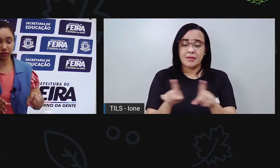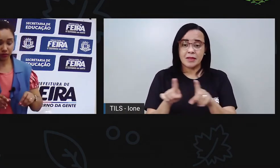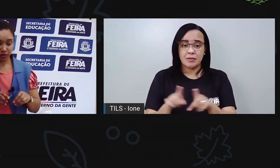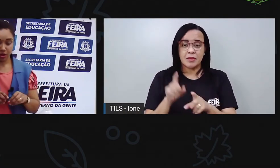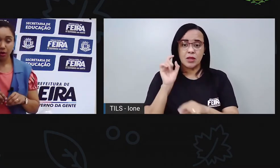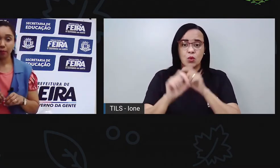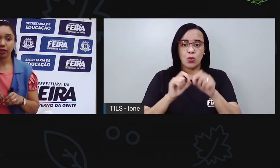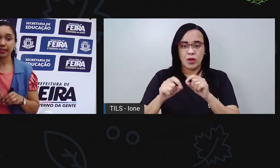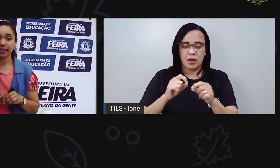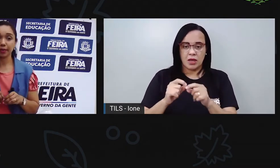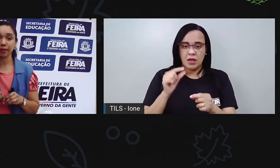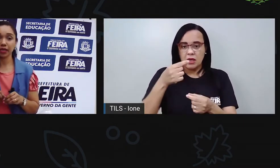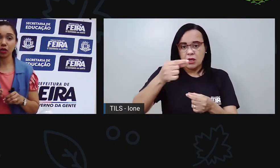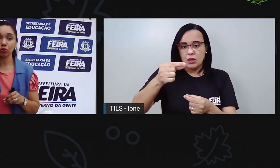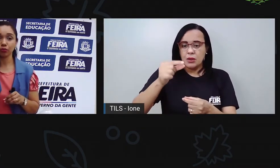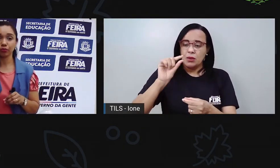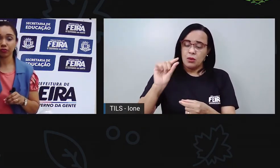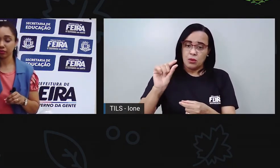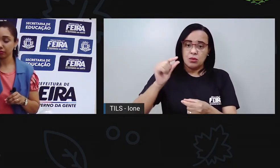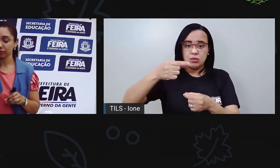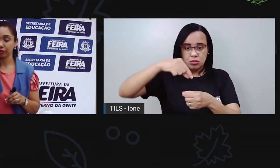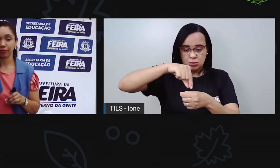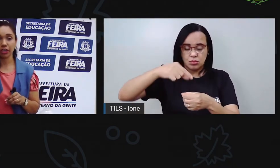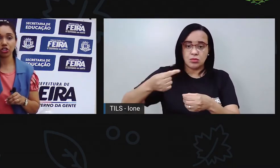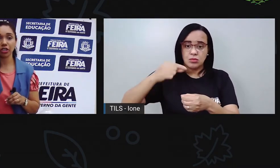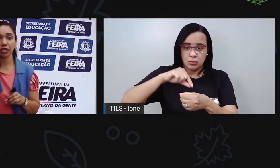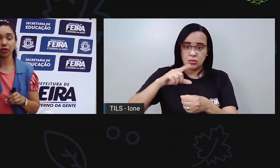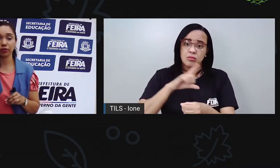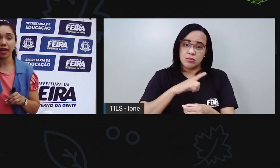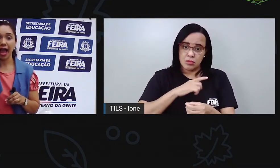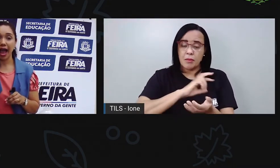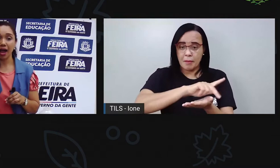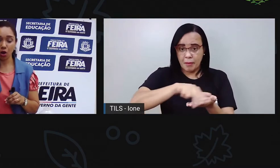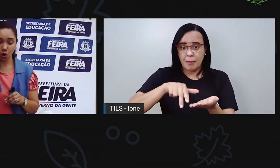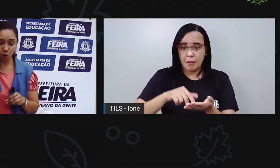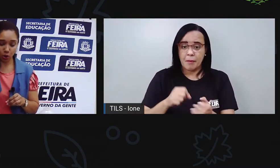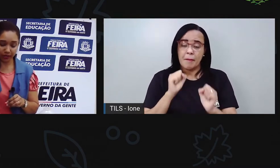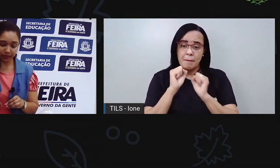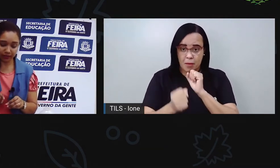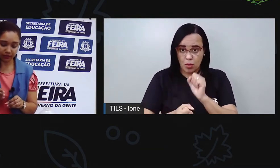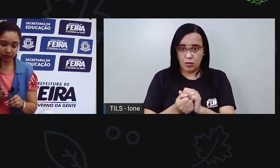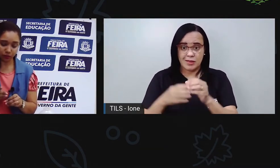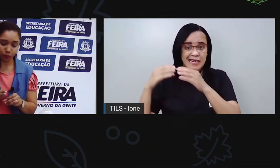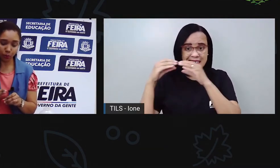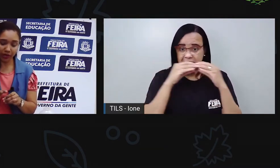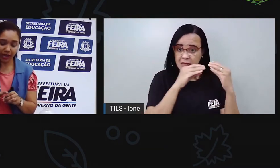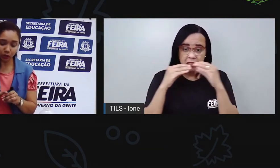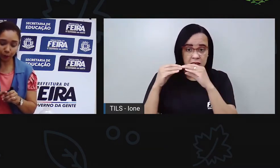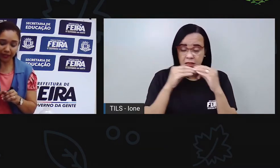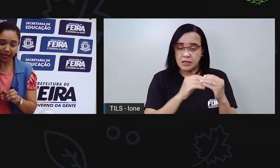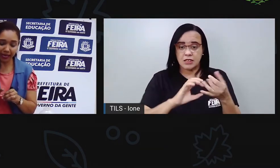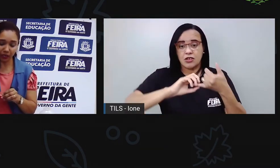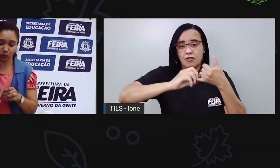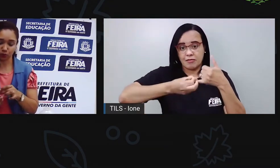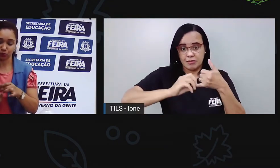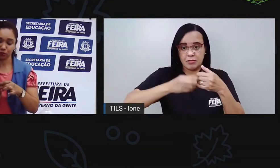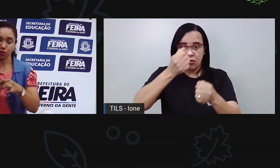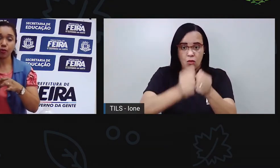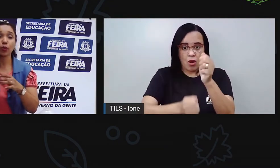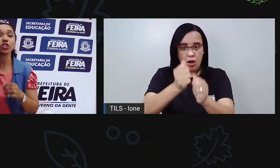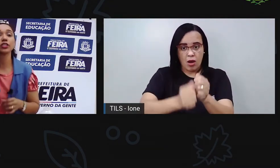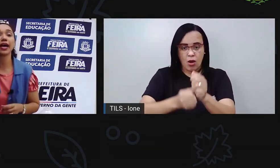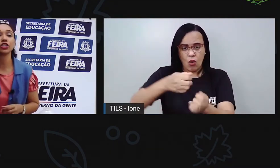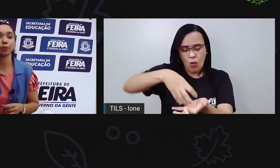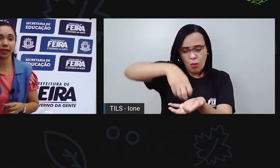grãos. Pode ser milho, feijão, arroz, um punhado pequeno,